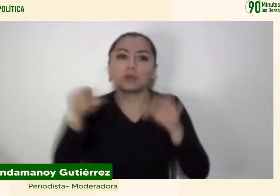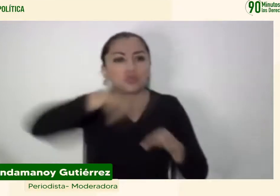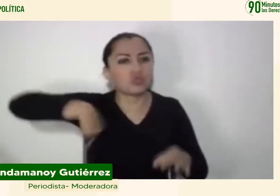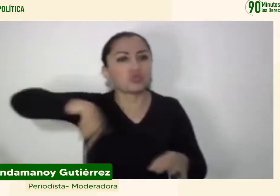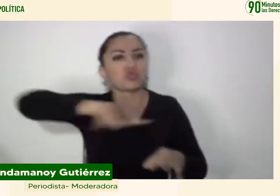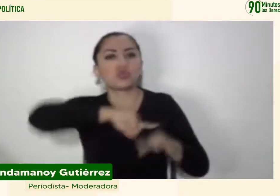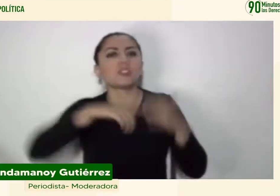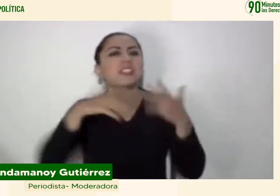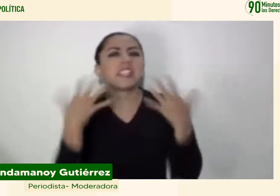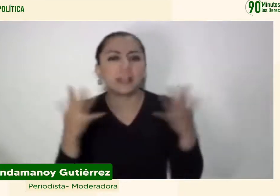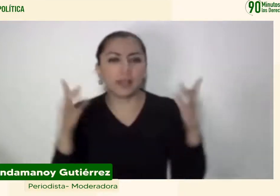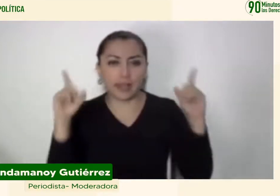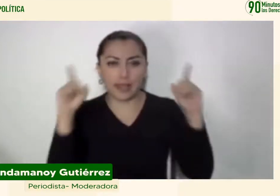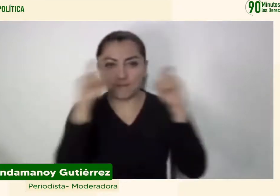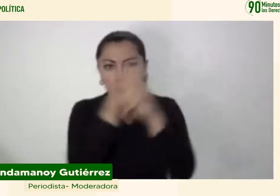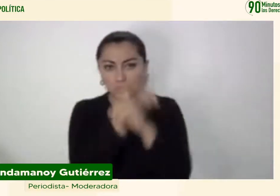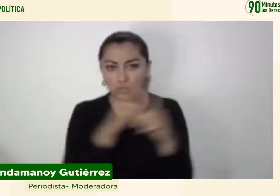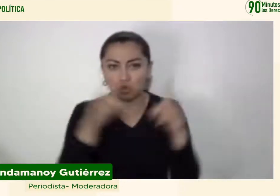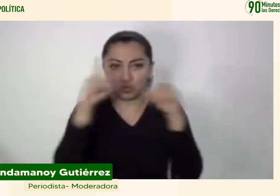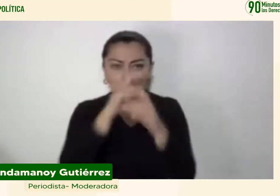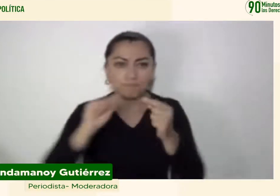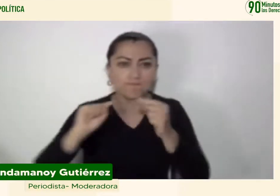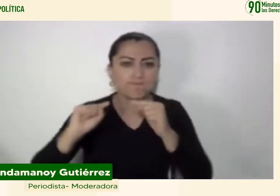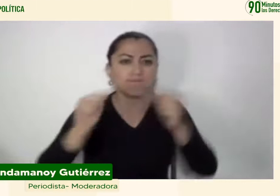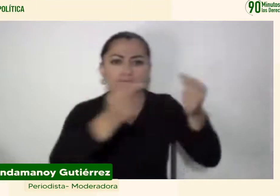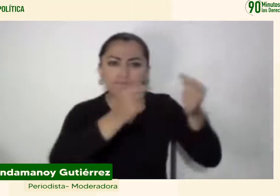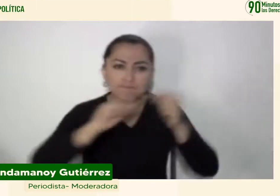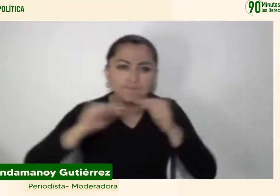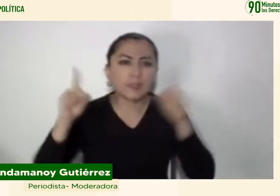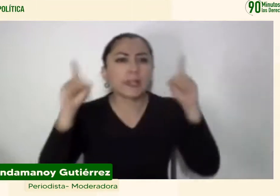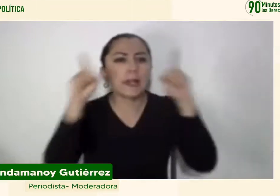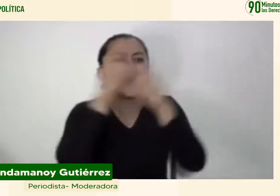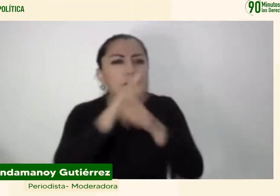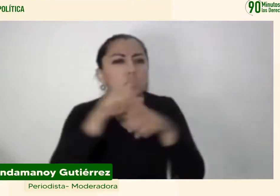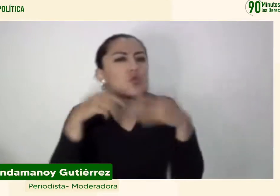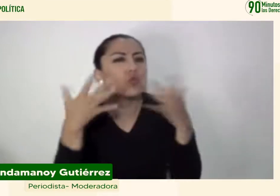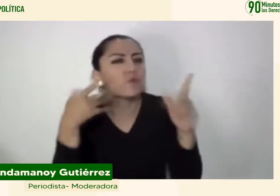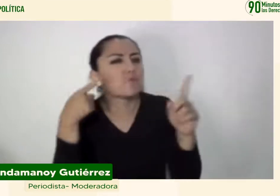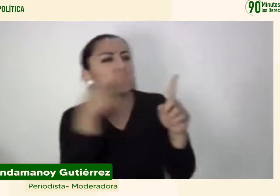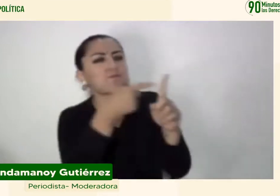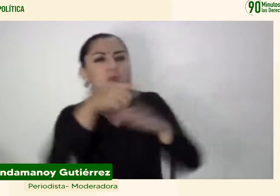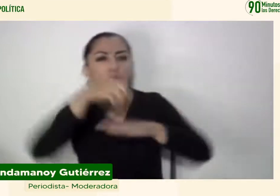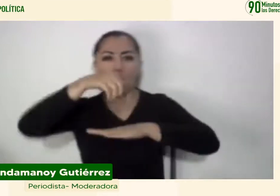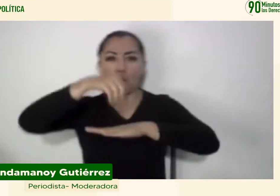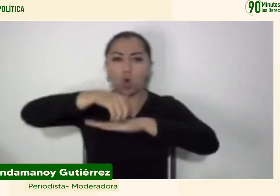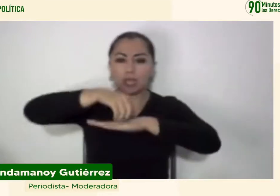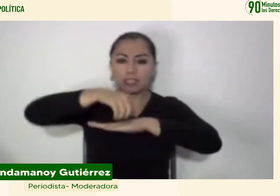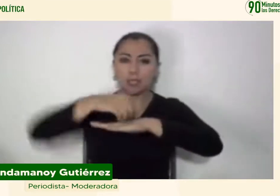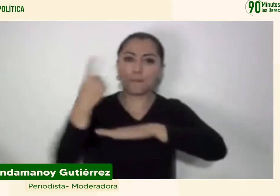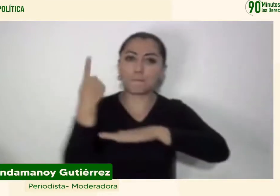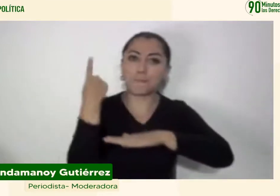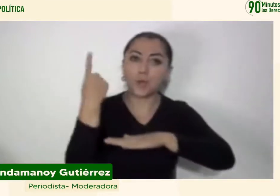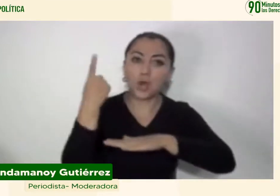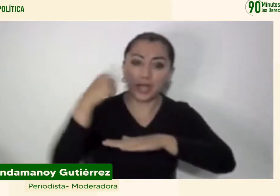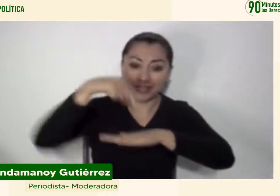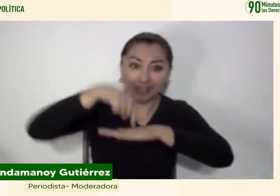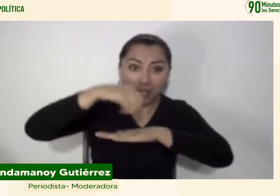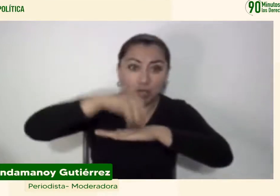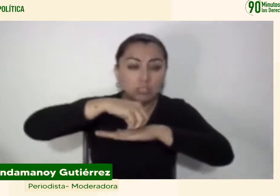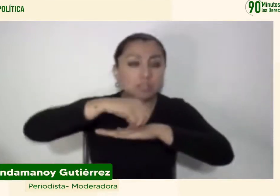la razón del tema que vamos a reflexionar a debatir tiene el objetivo de hablar